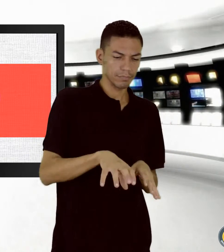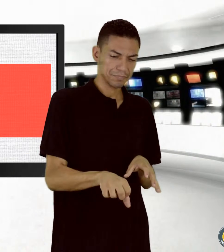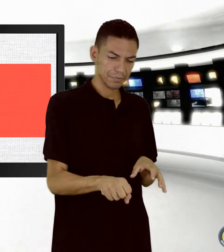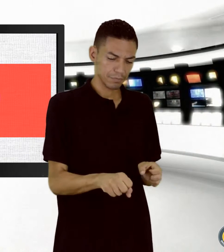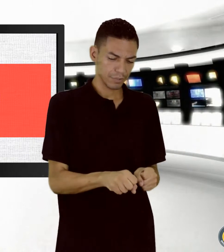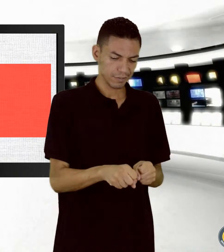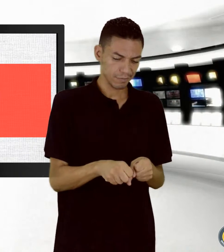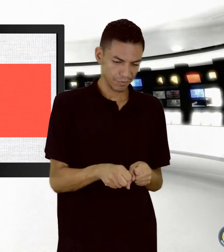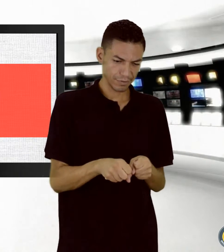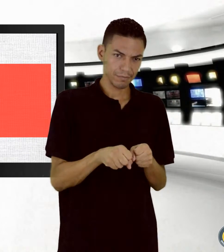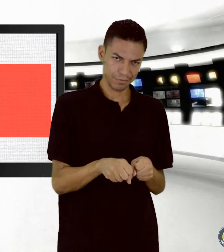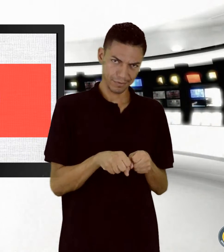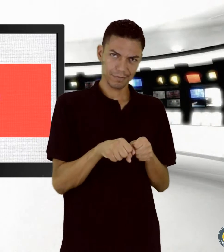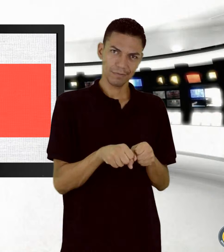da coordenação motora e do equilíbrio.